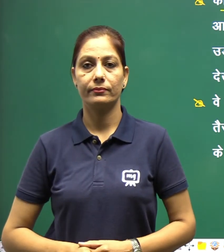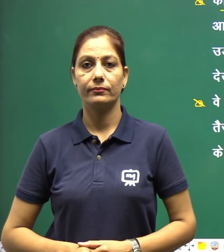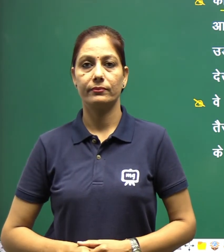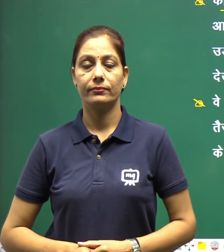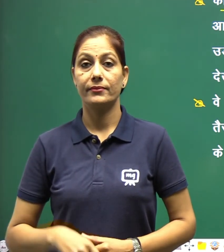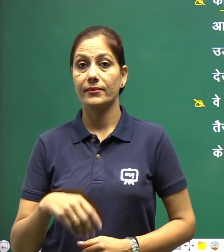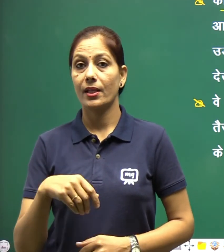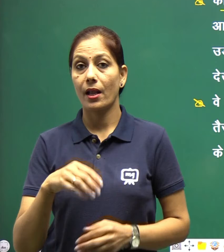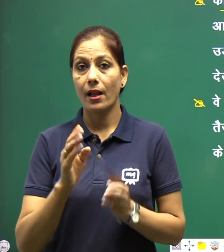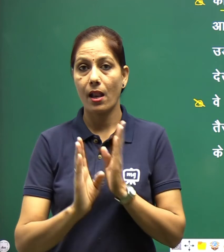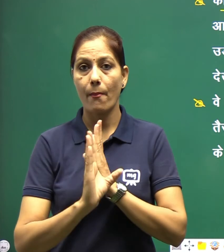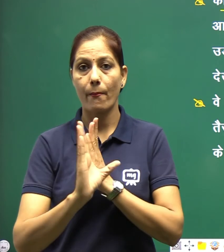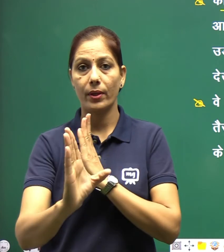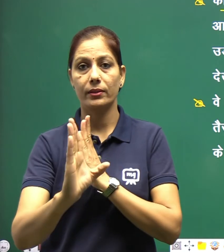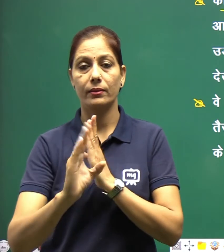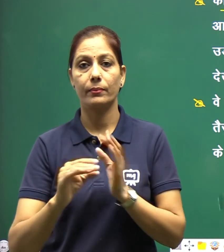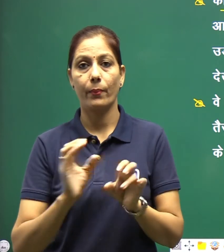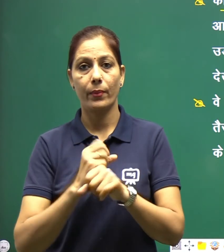पंक्ति बनाकर